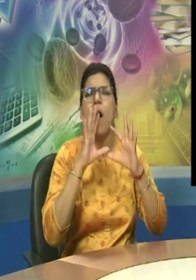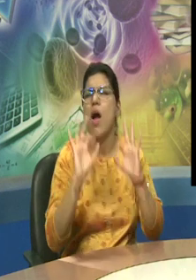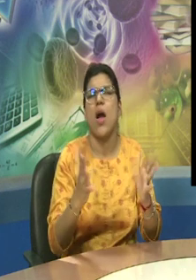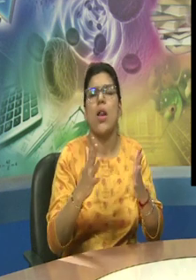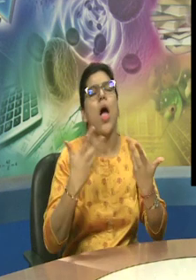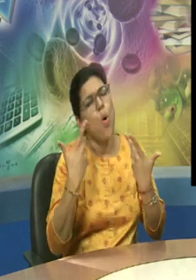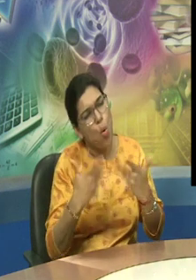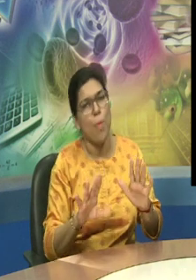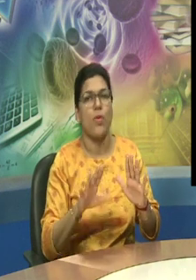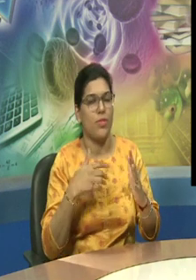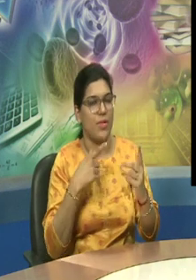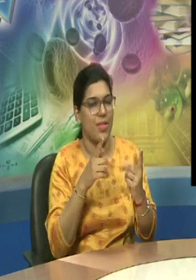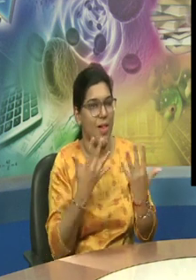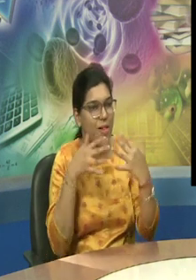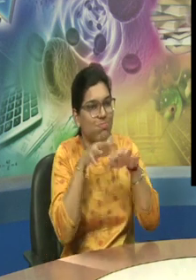विलीन कर दिया है